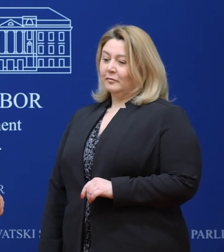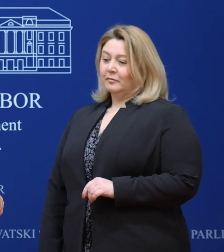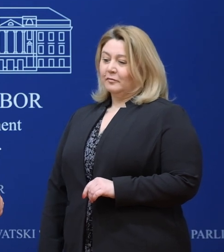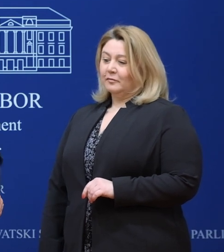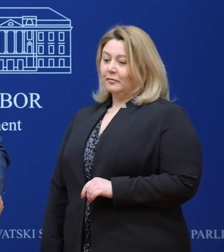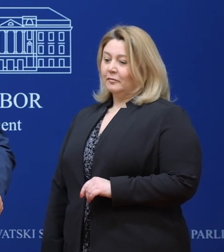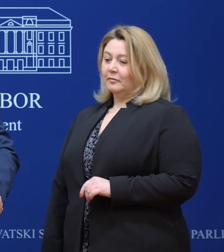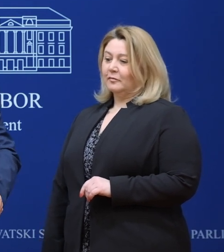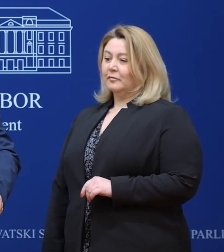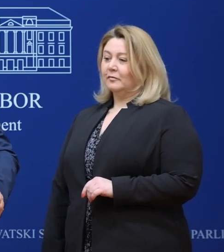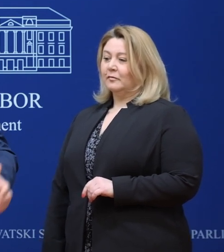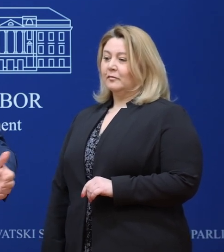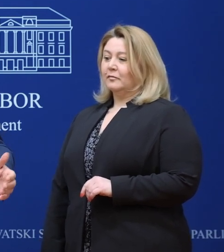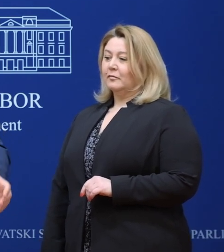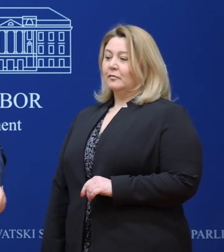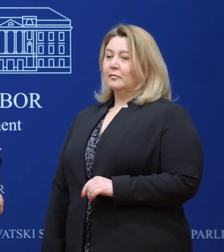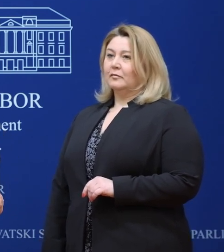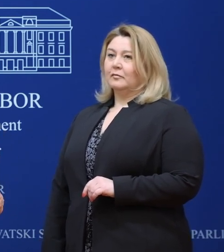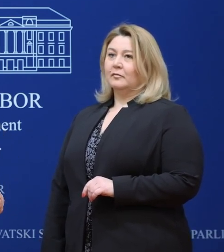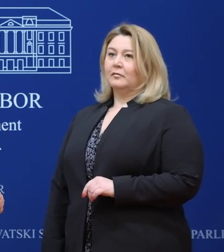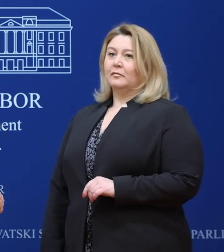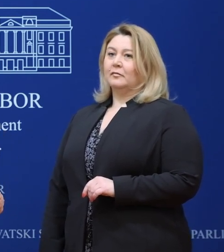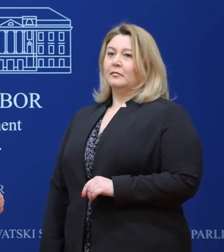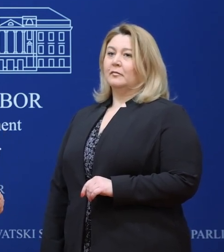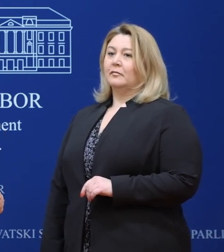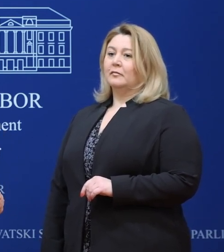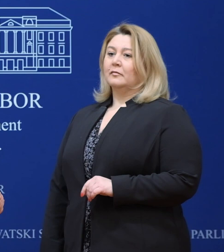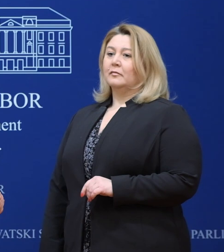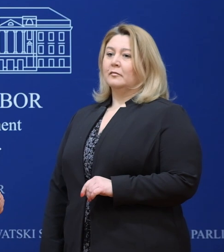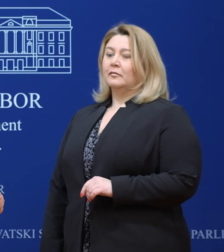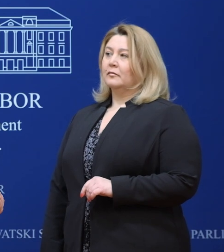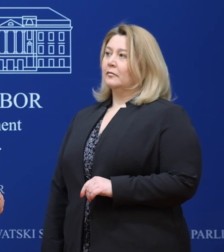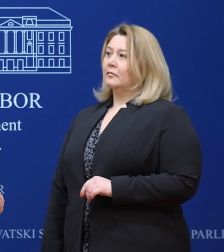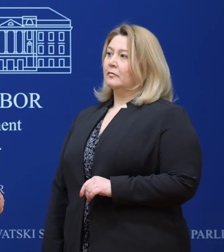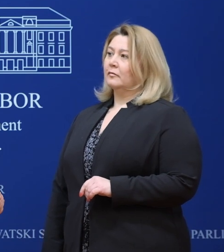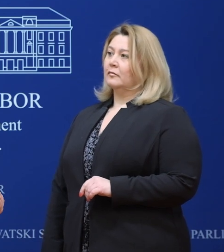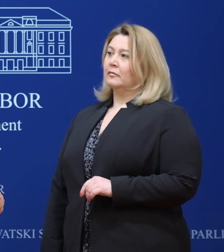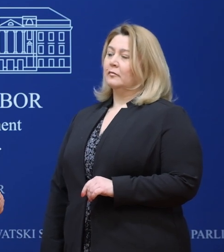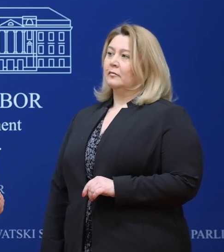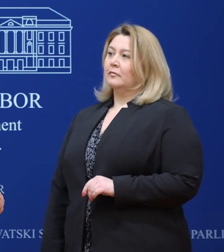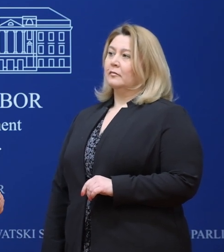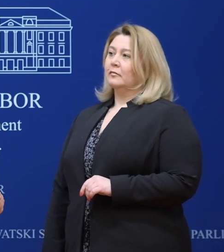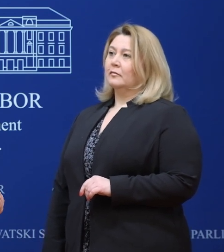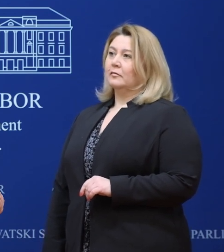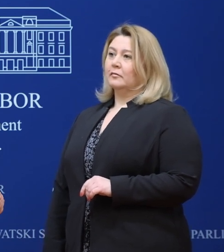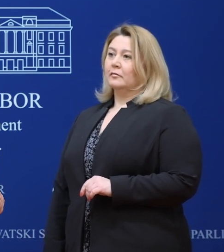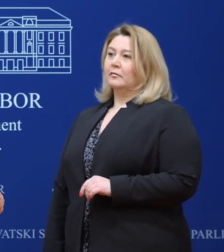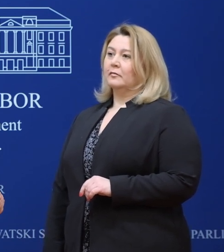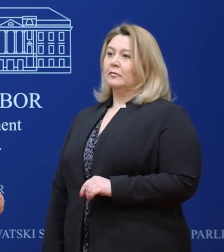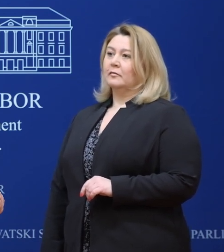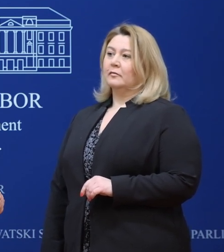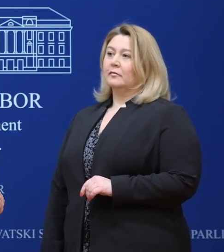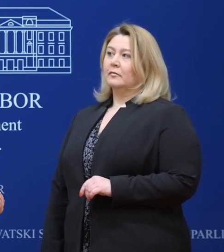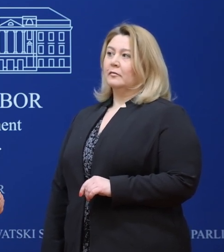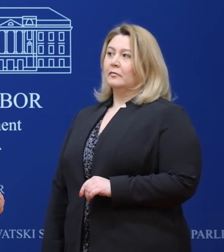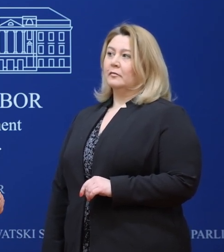generalna, to je naprosto generalna politička činjenica. Ono na što sam ja u svojoj raspravi u kasno noćnim satima upozorio,